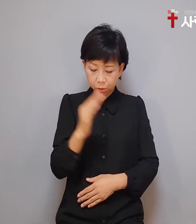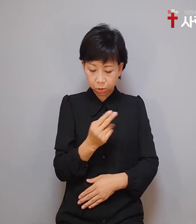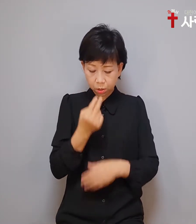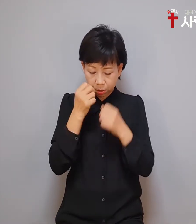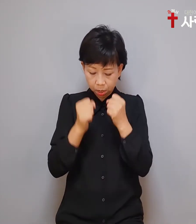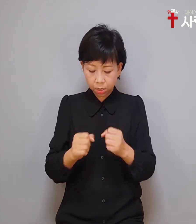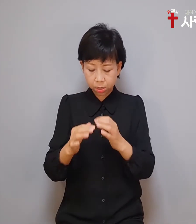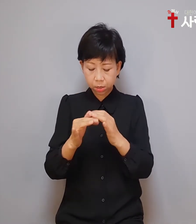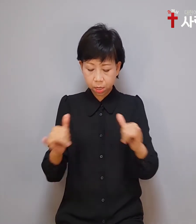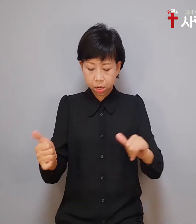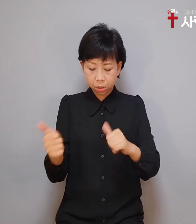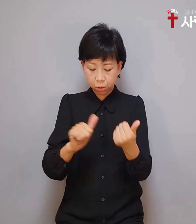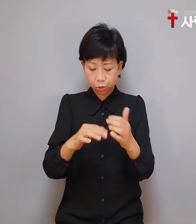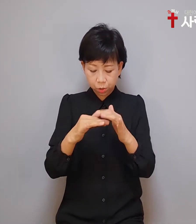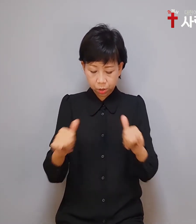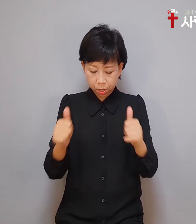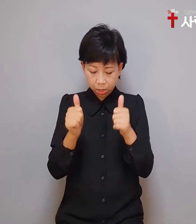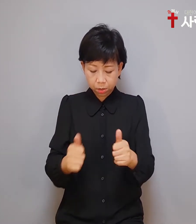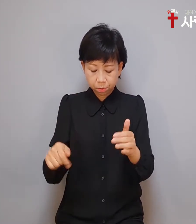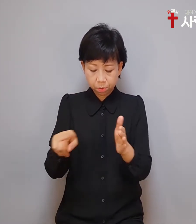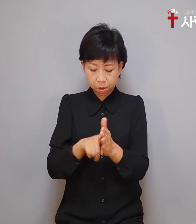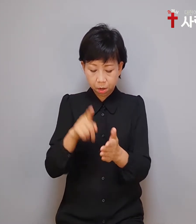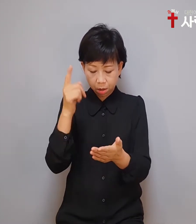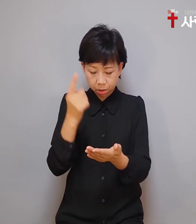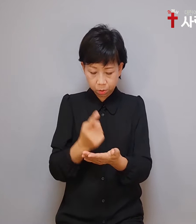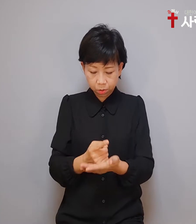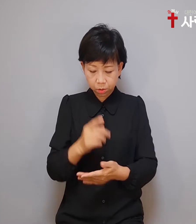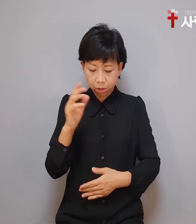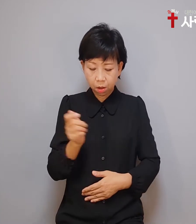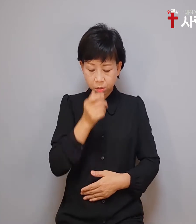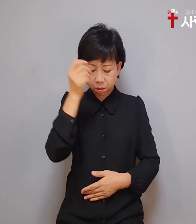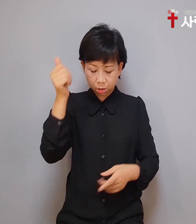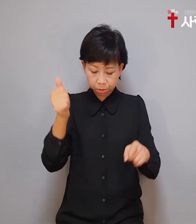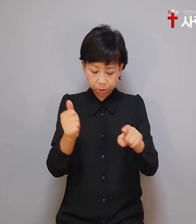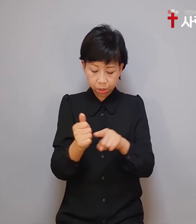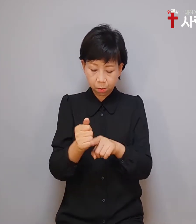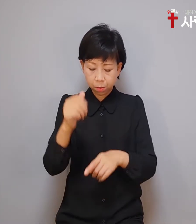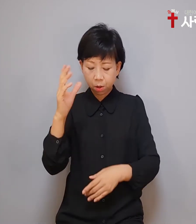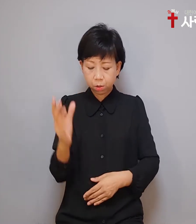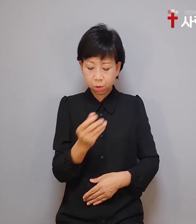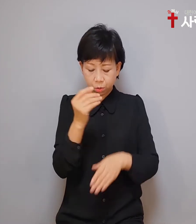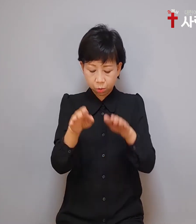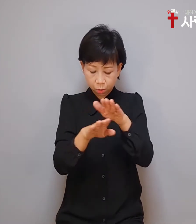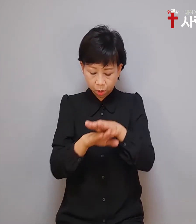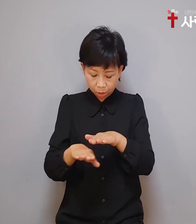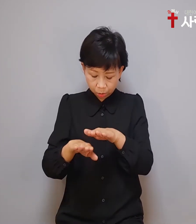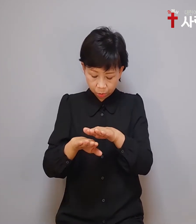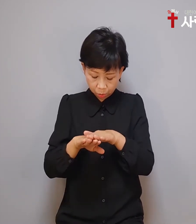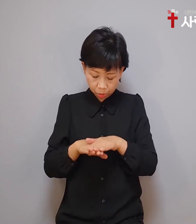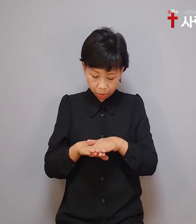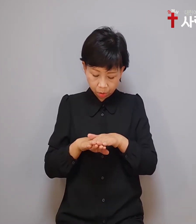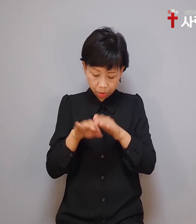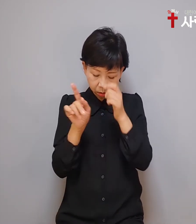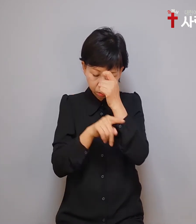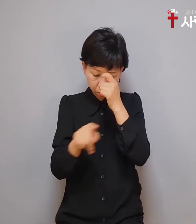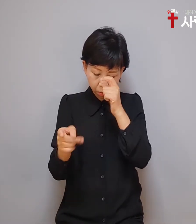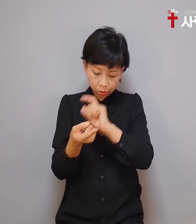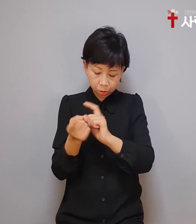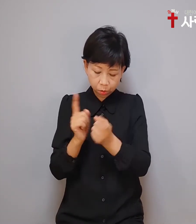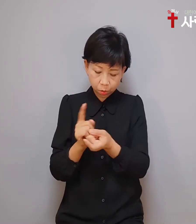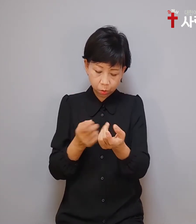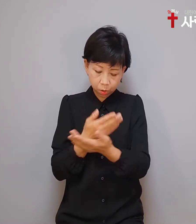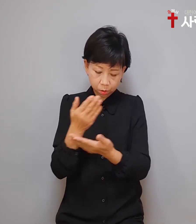저리로서 산자와 죽은 자를 심판하러 오시리라. 성령을 믿사오며 거룩한 공예와 성도가